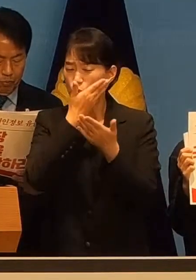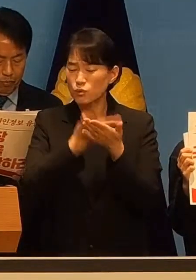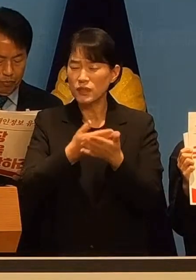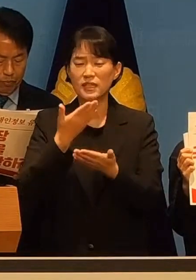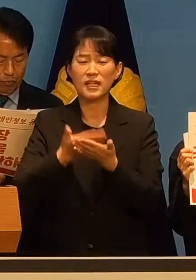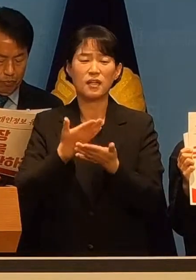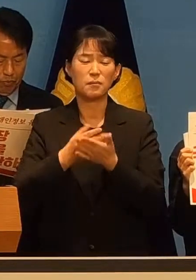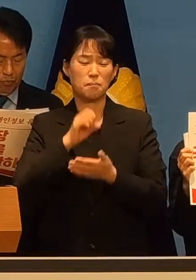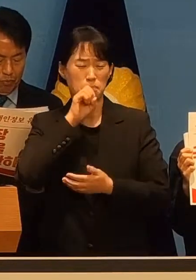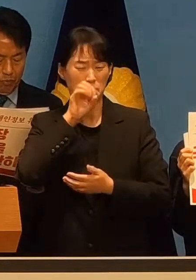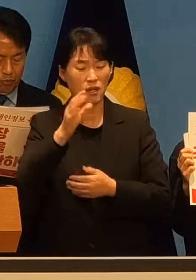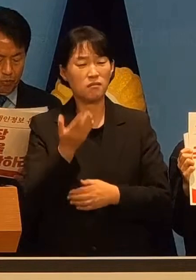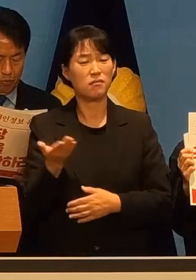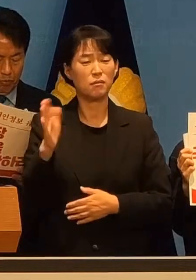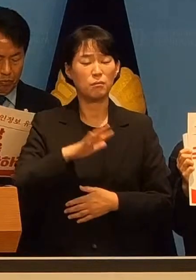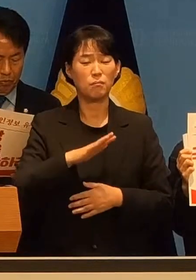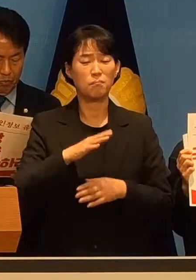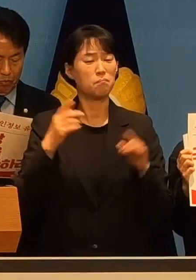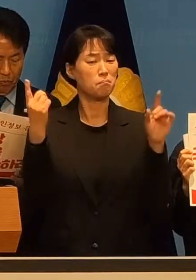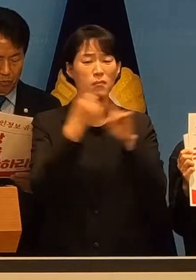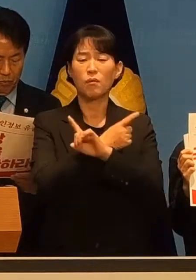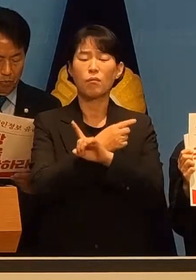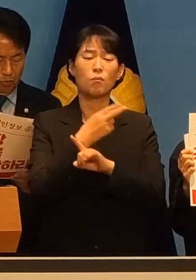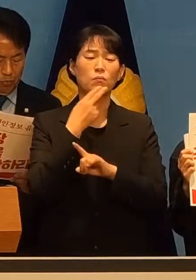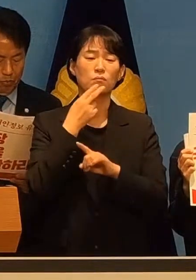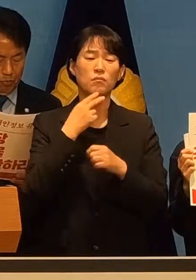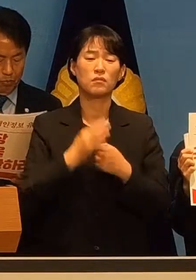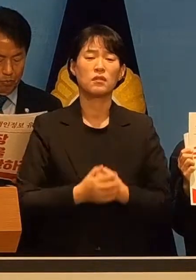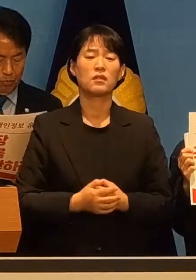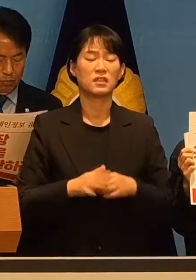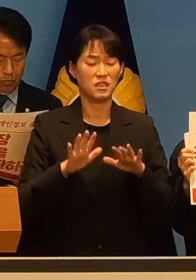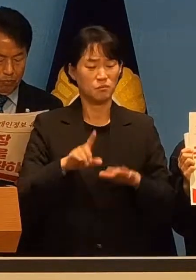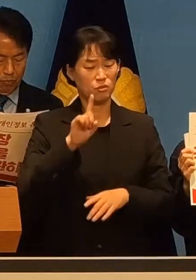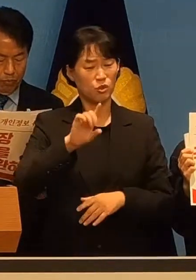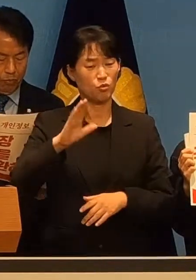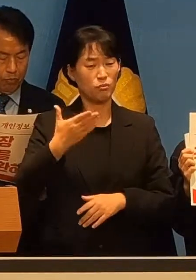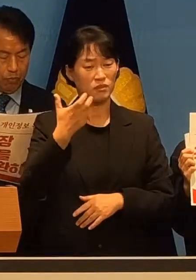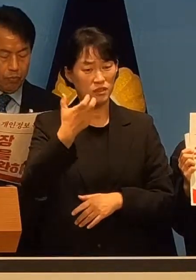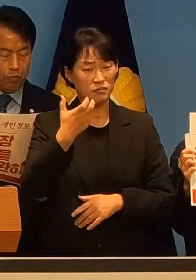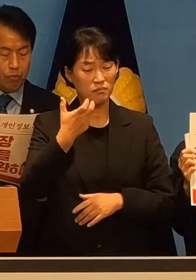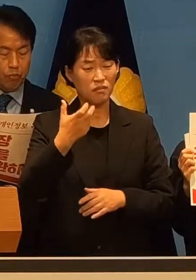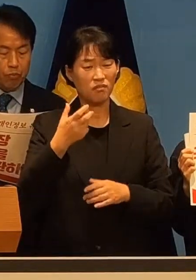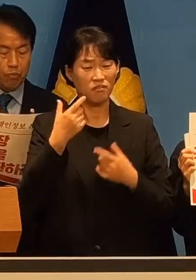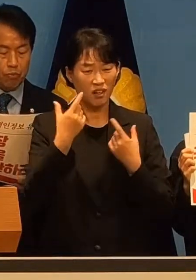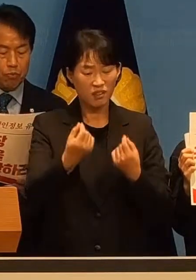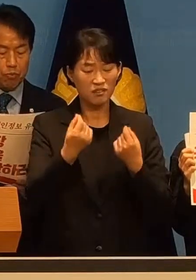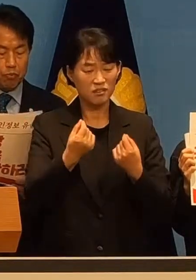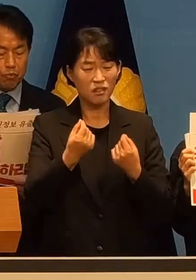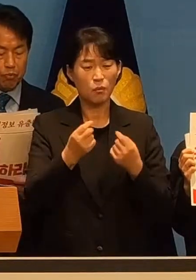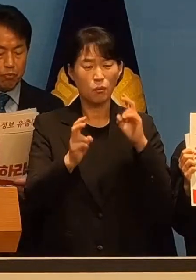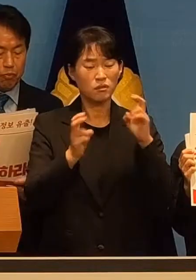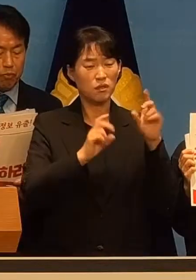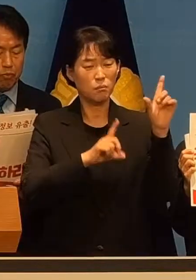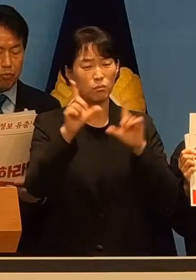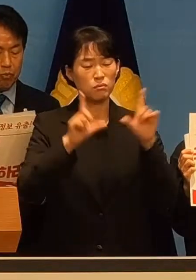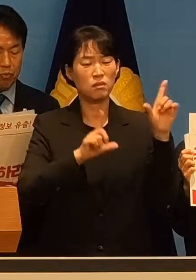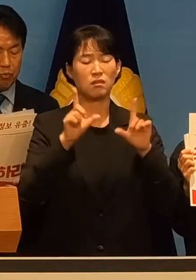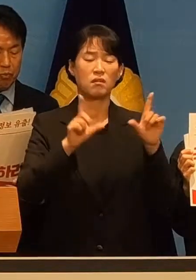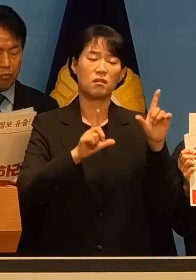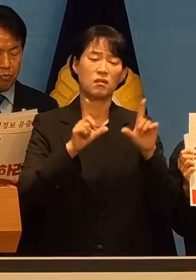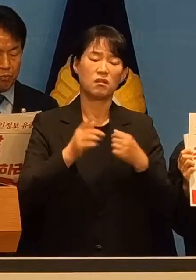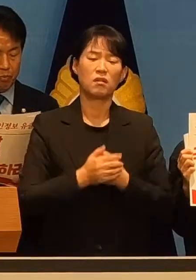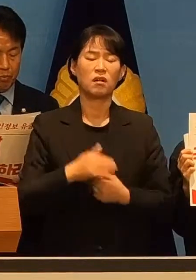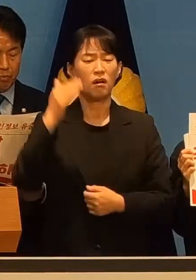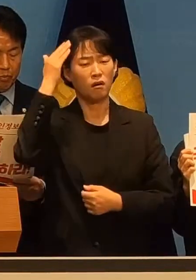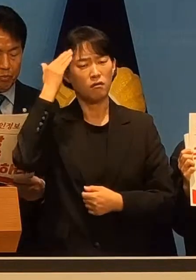외쳤는데도 달라지지 않습니다. 지금 70년대에나 볼 수 있는 기업의 행태를